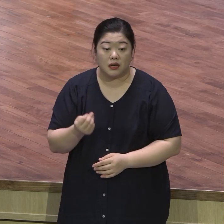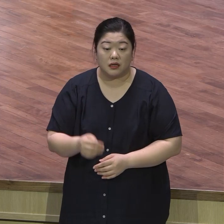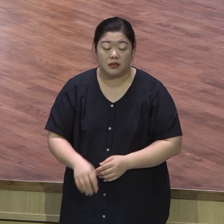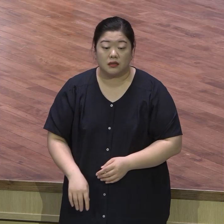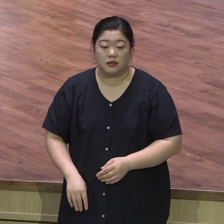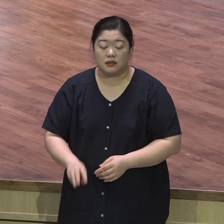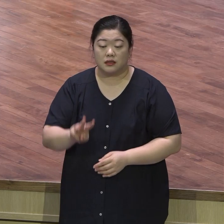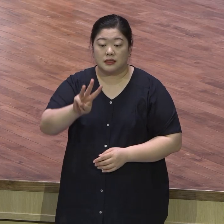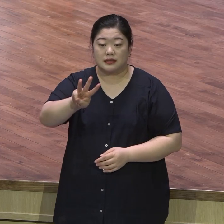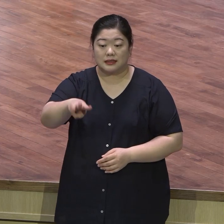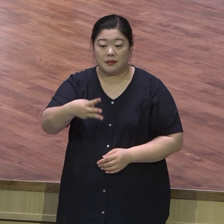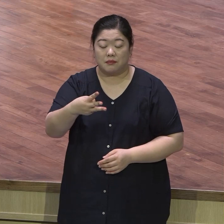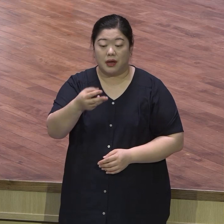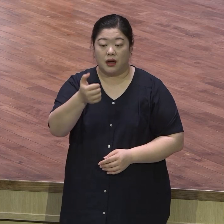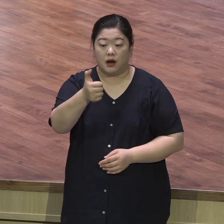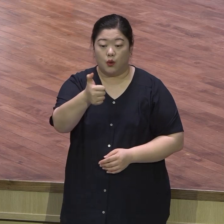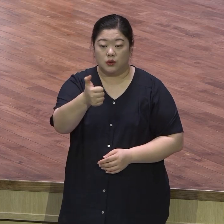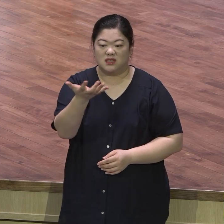얼마요? 내가 그랬어요.